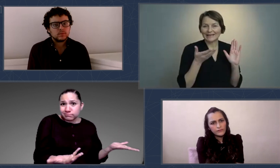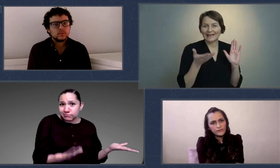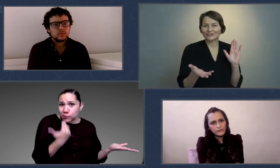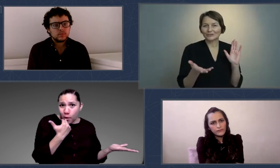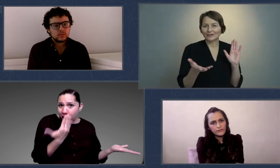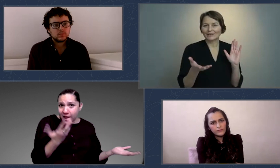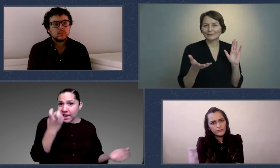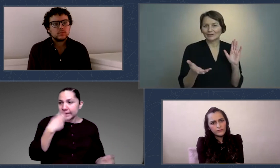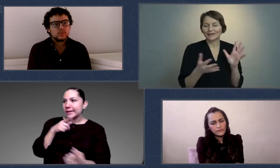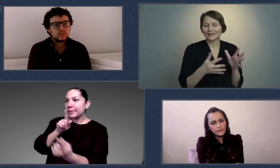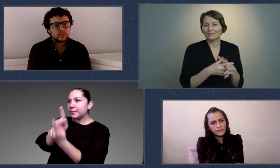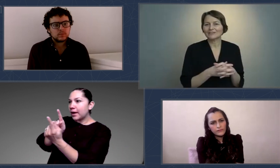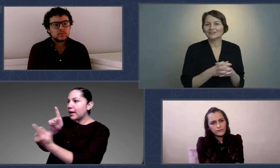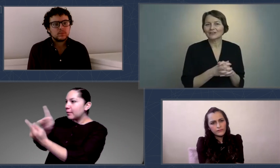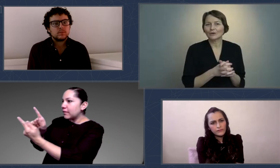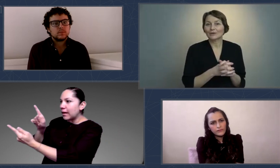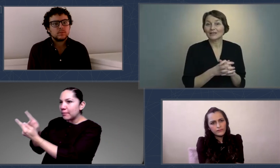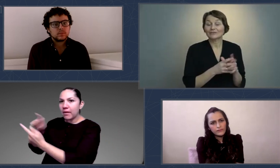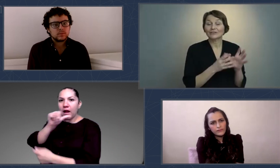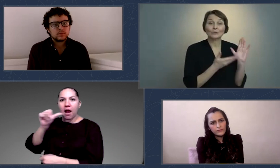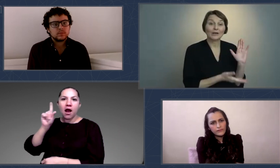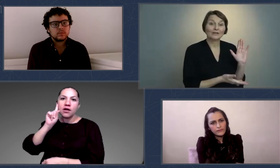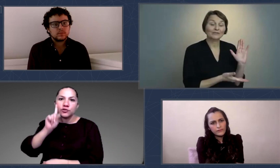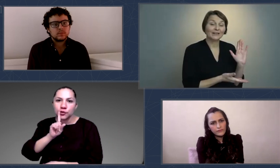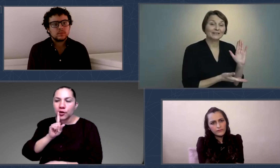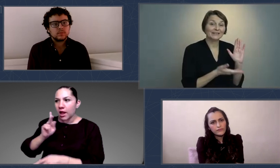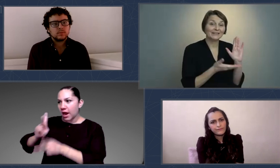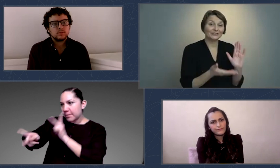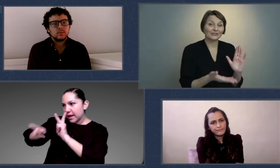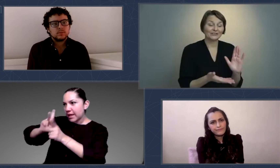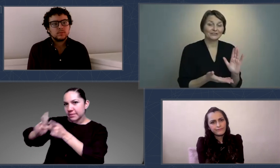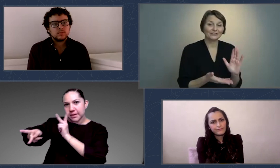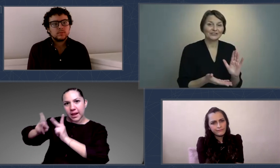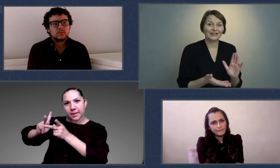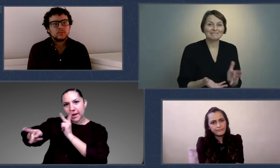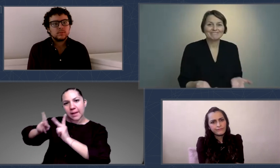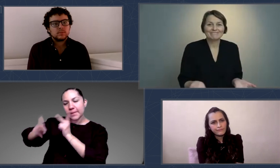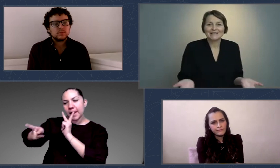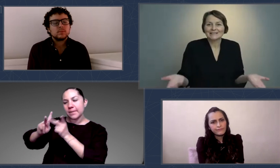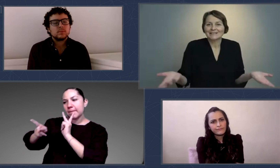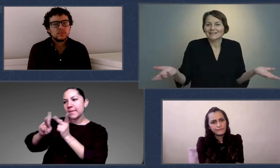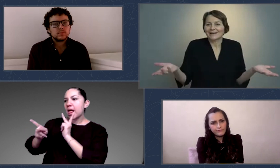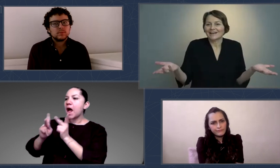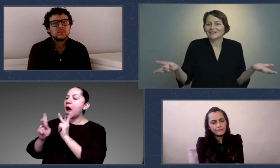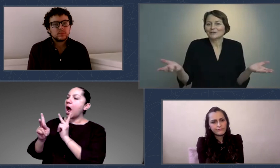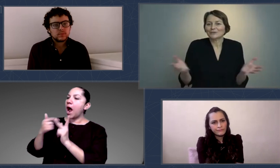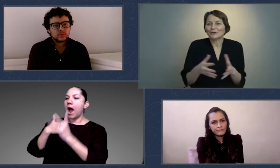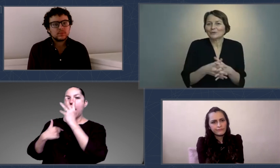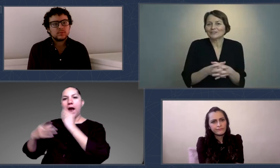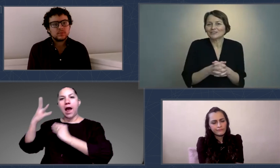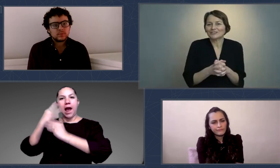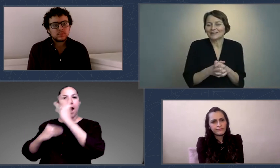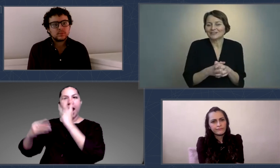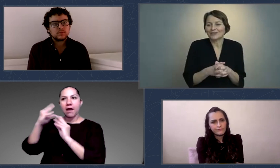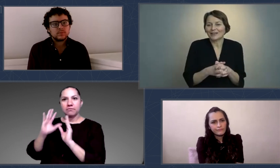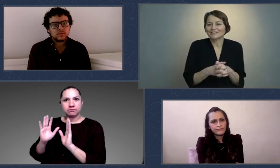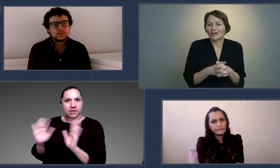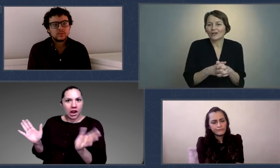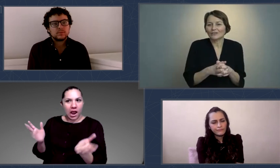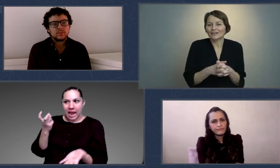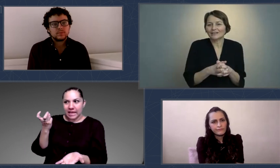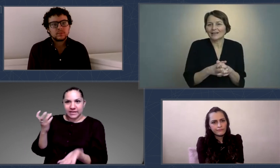a otros sordos, a enseñar, platicar, ir con... Así se aprende, pero